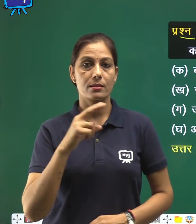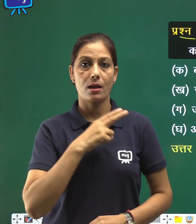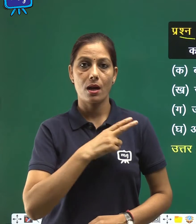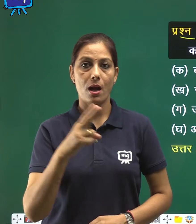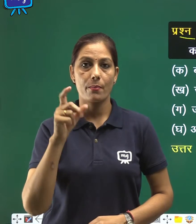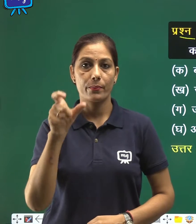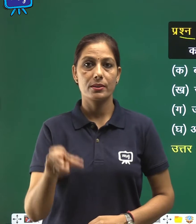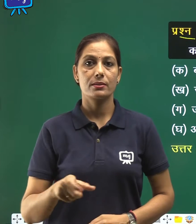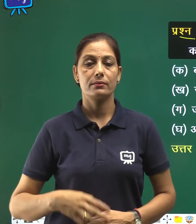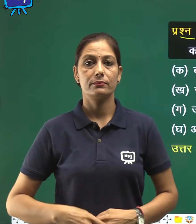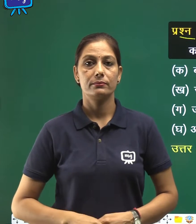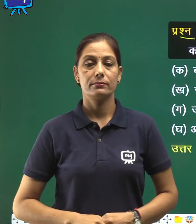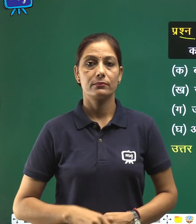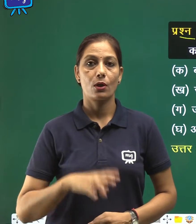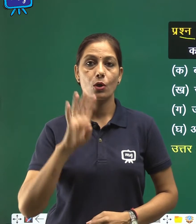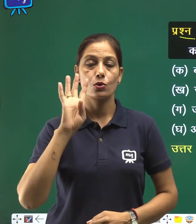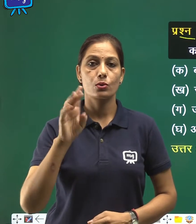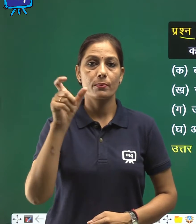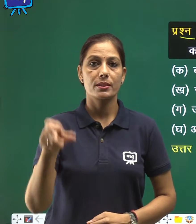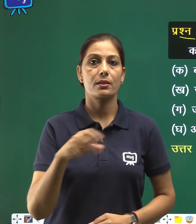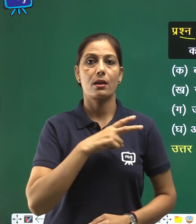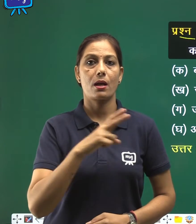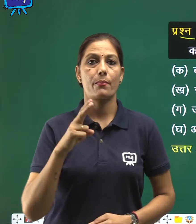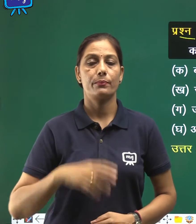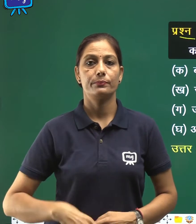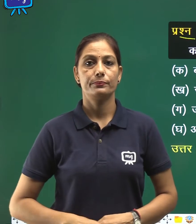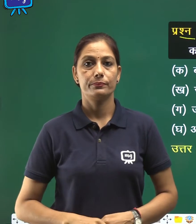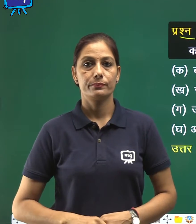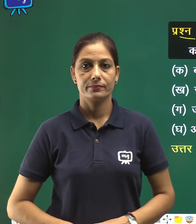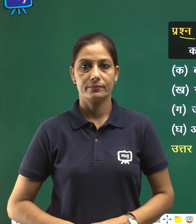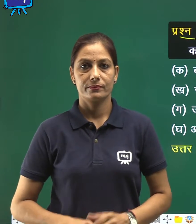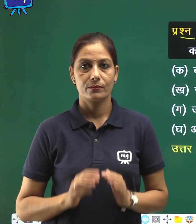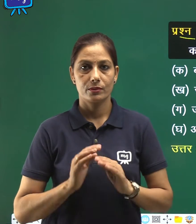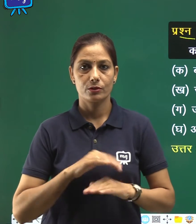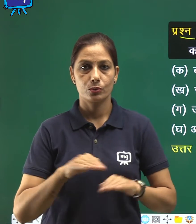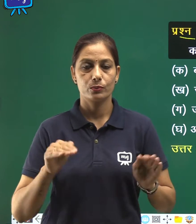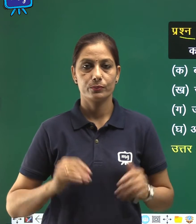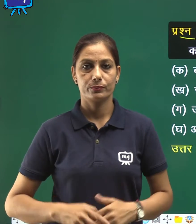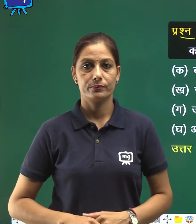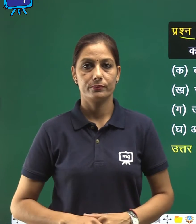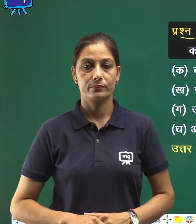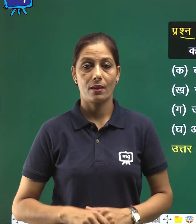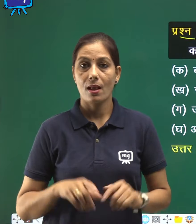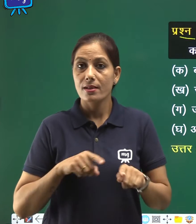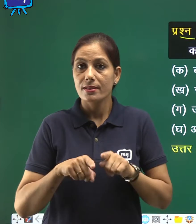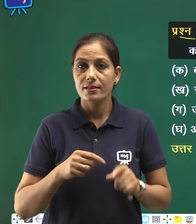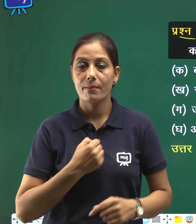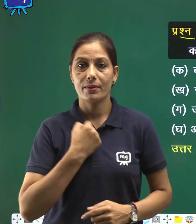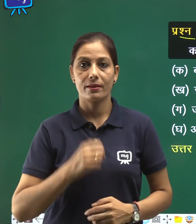प्रसाद को, चौथा आचार्य रामचंद्र शुक्ल को। बच्चों, जैसा